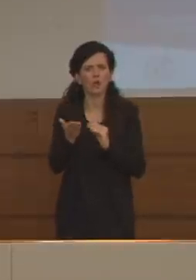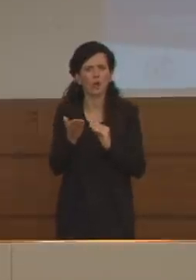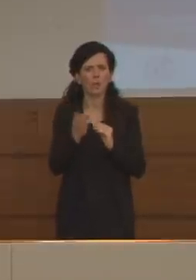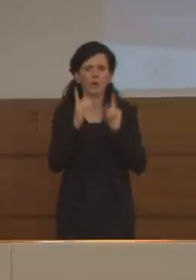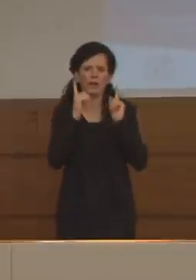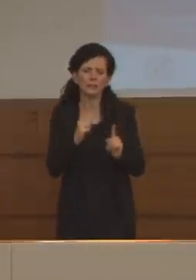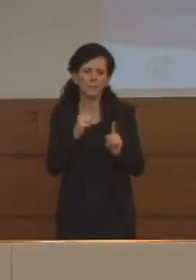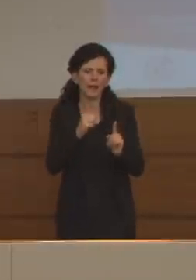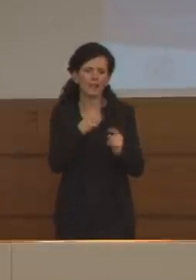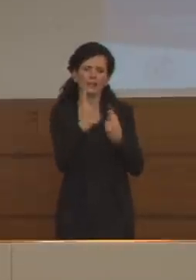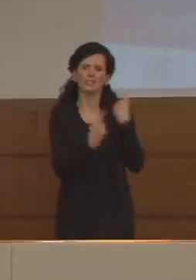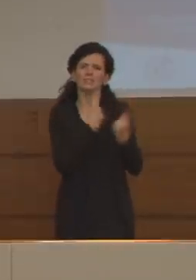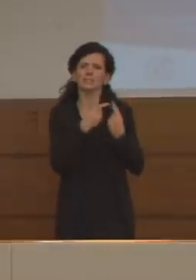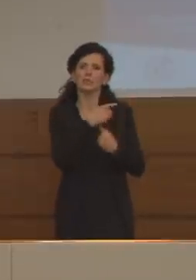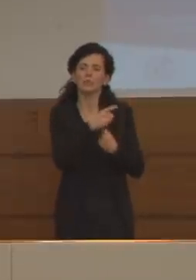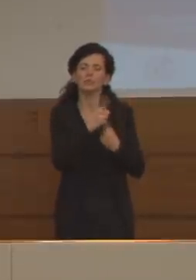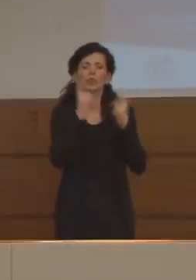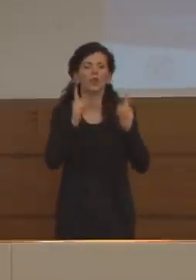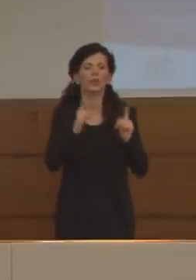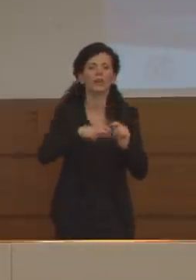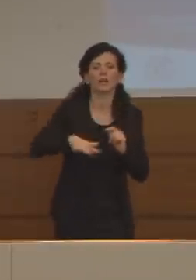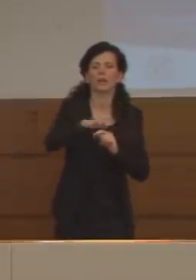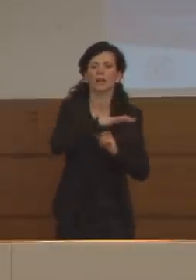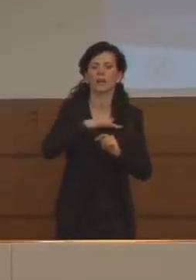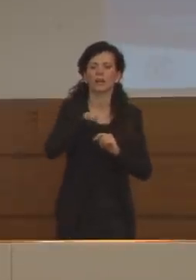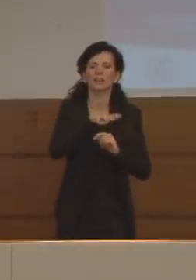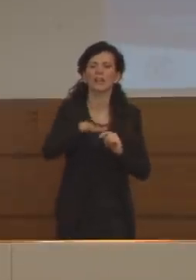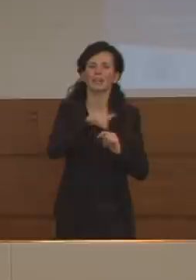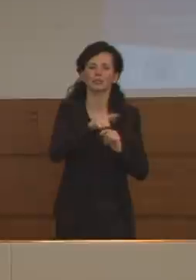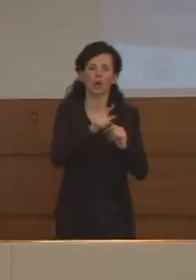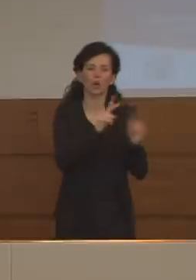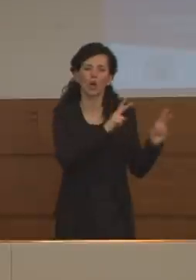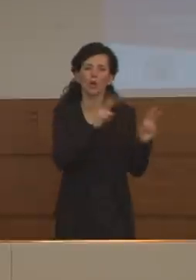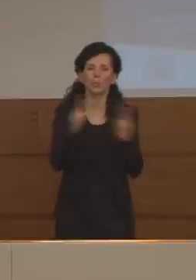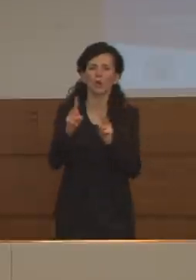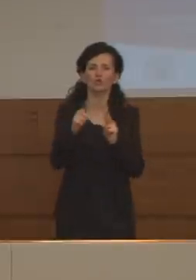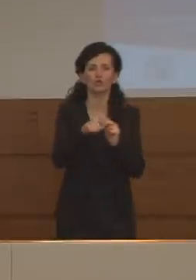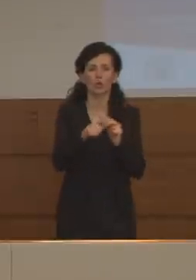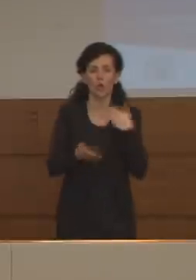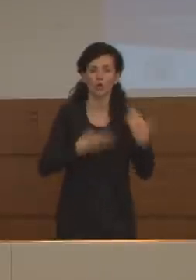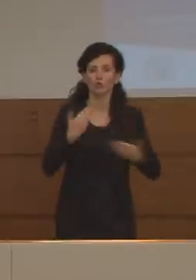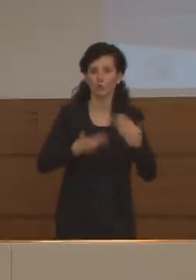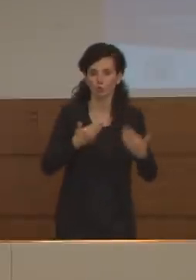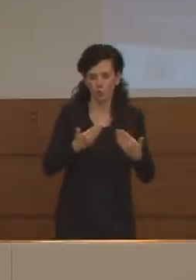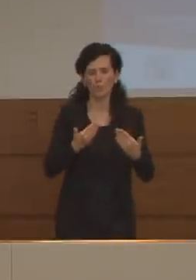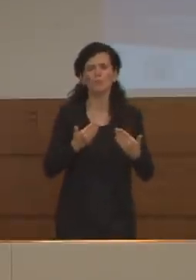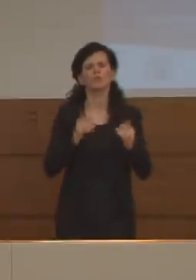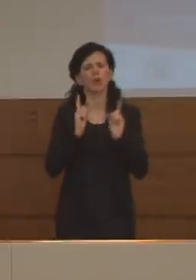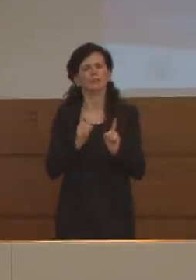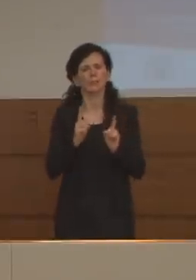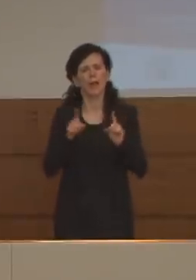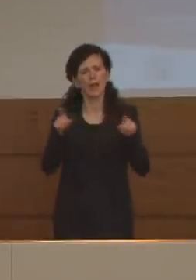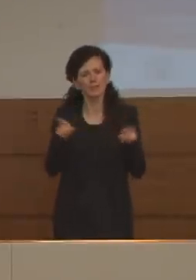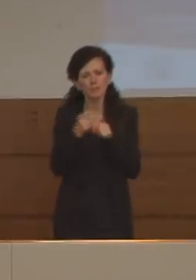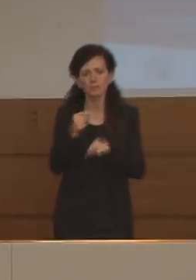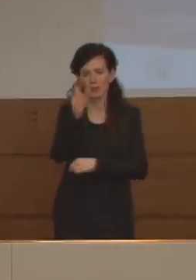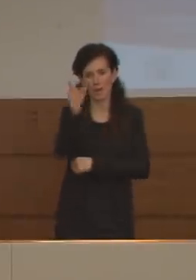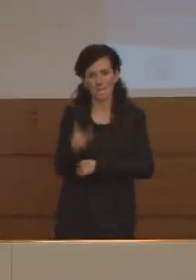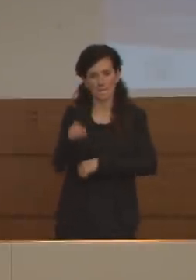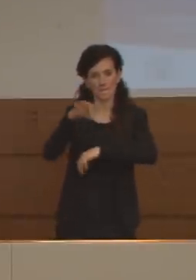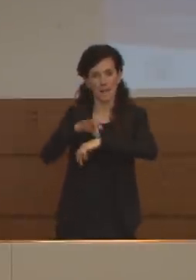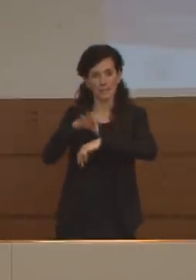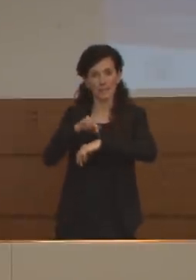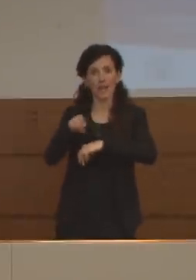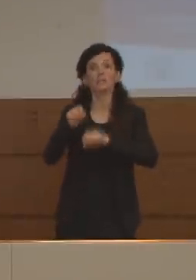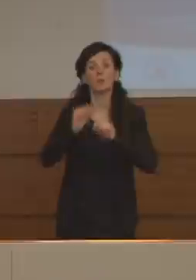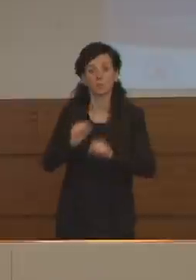territorio quindi immediato nel pronto soccorso ma anche da pazienti che hanno inizialmente dei sintomi più